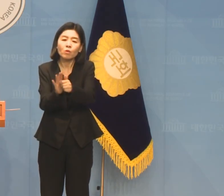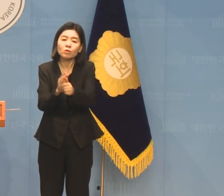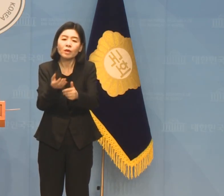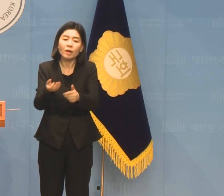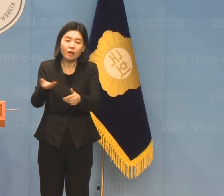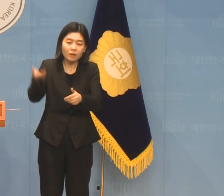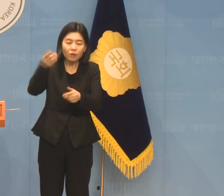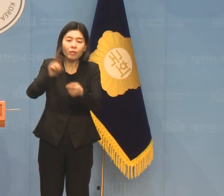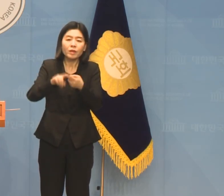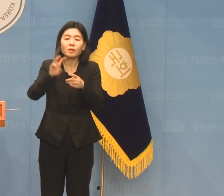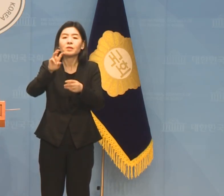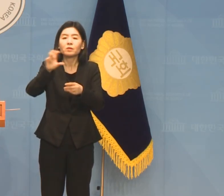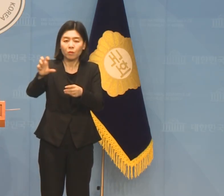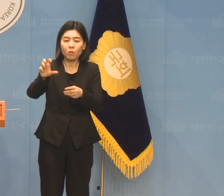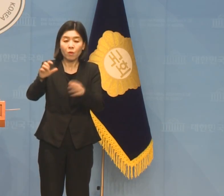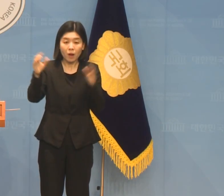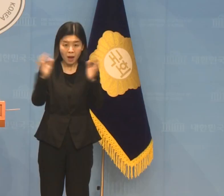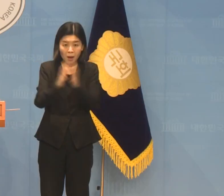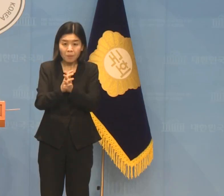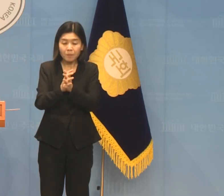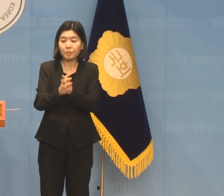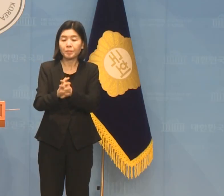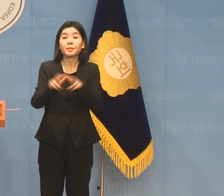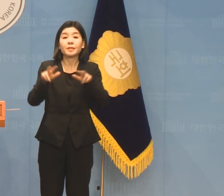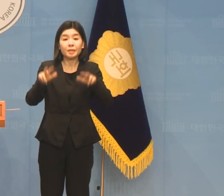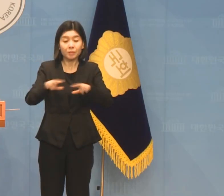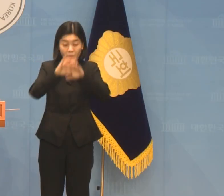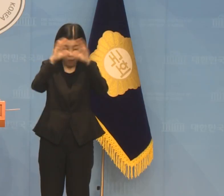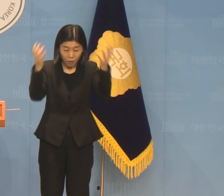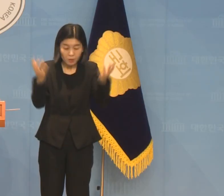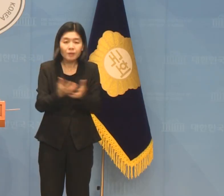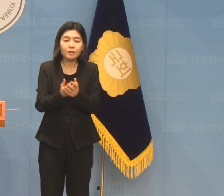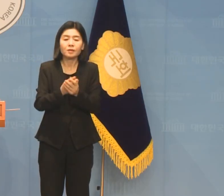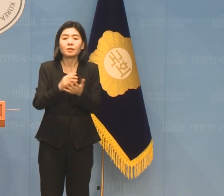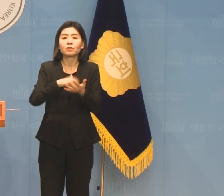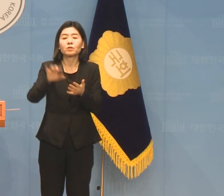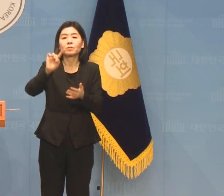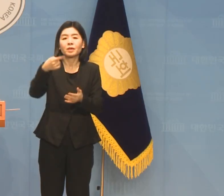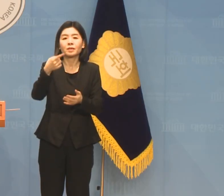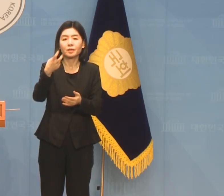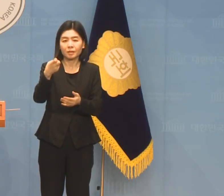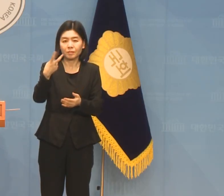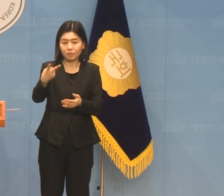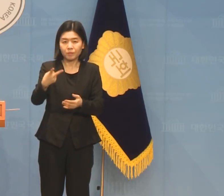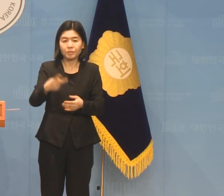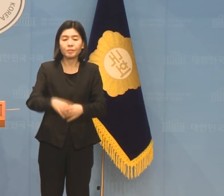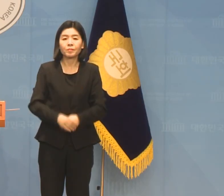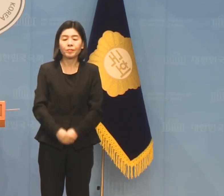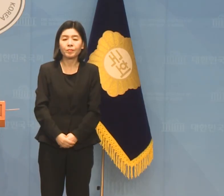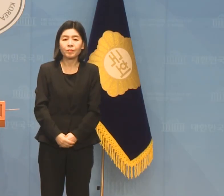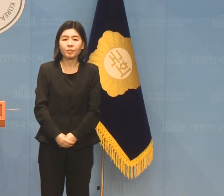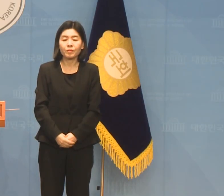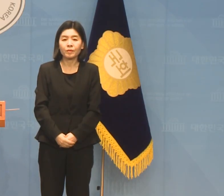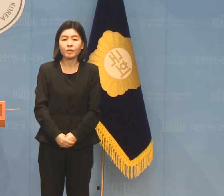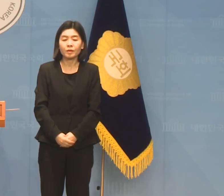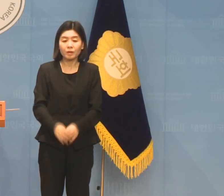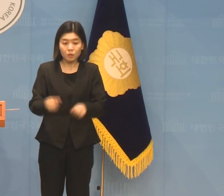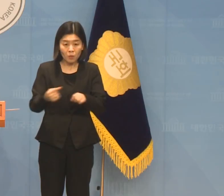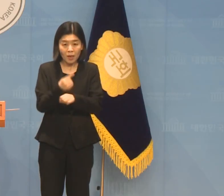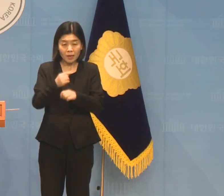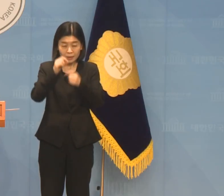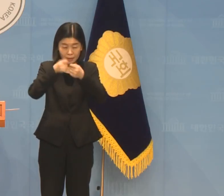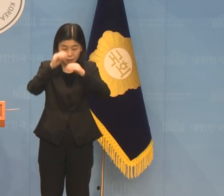공개된 청원을 포함해서 현재 동의 진행 중인 청원은 총 122건입니다. 기타 상세한